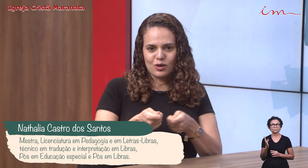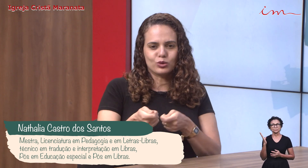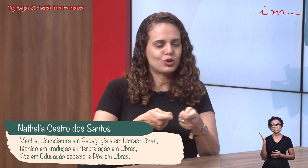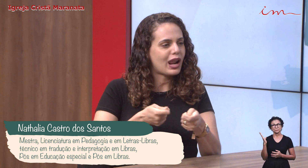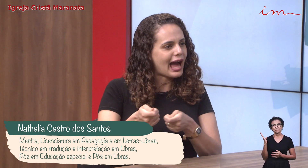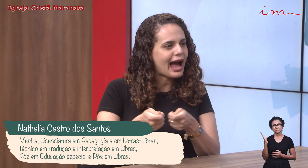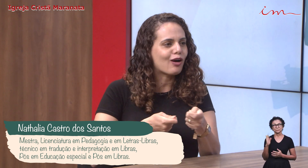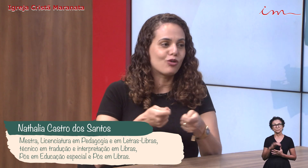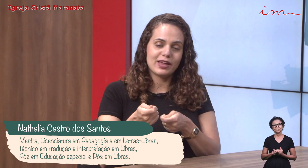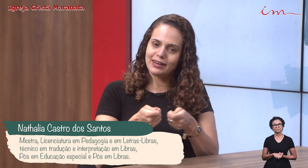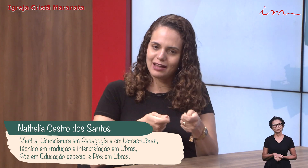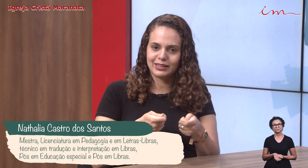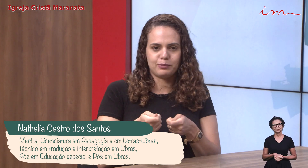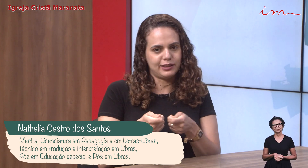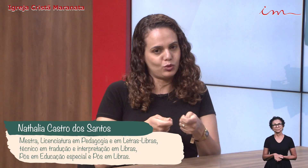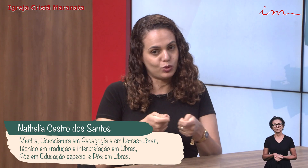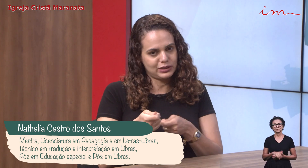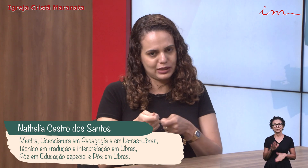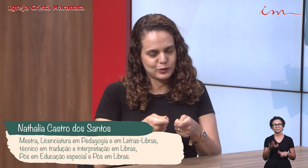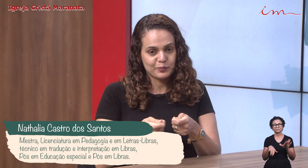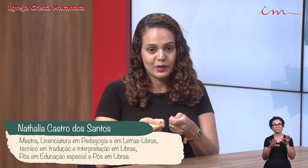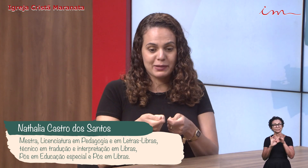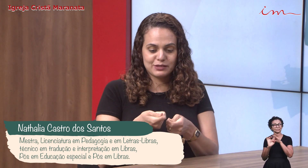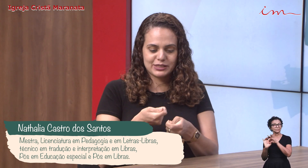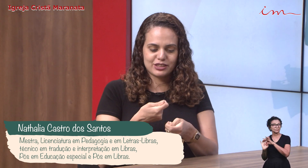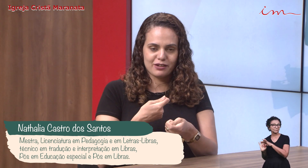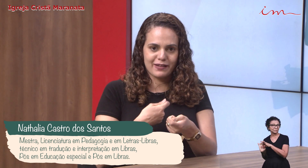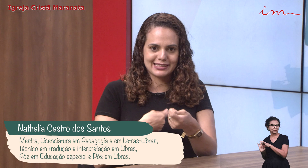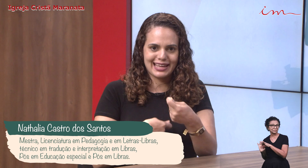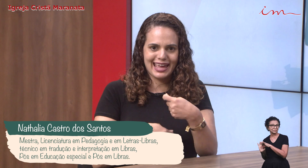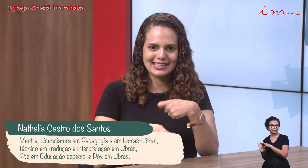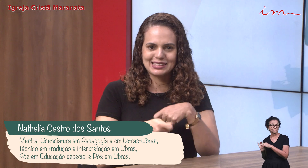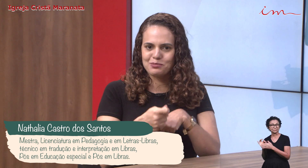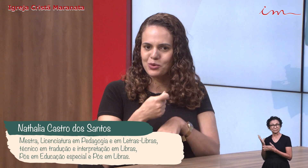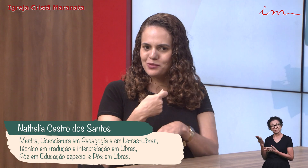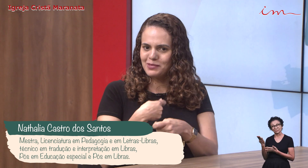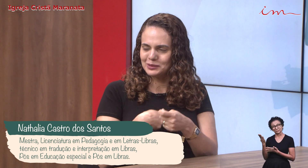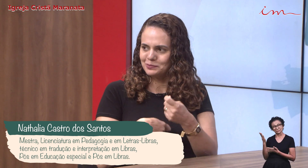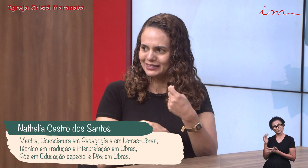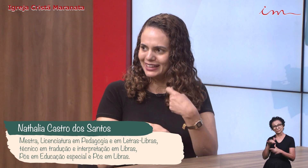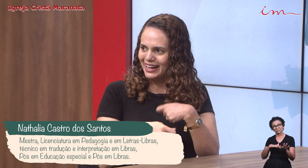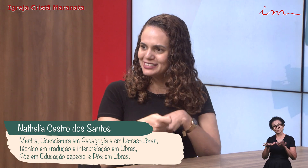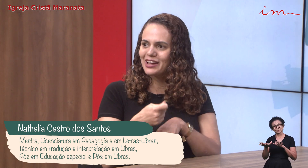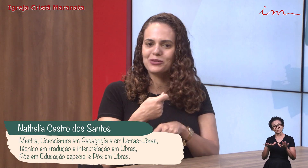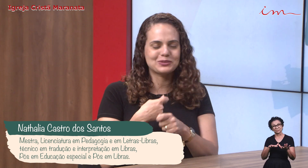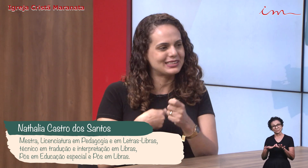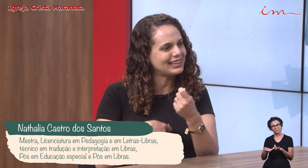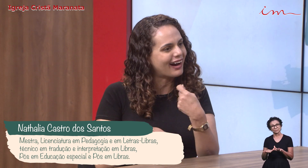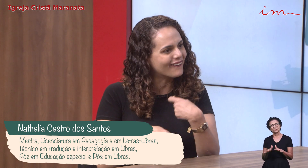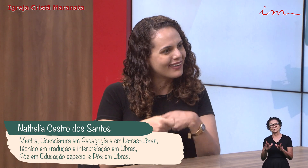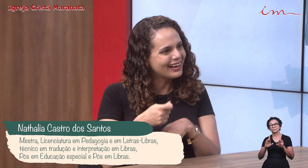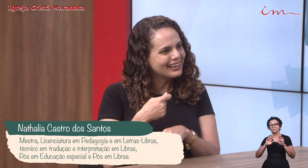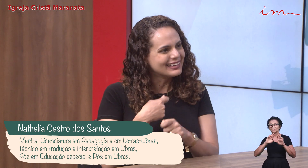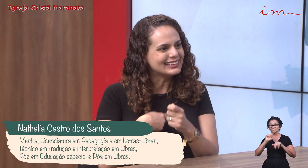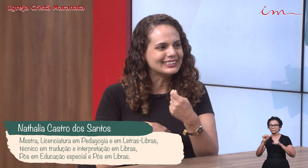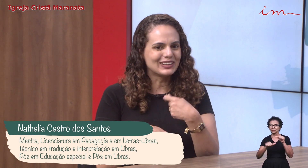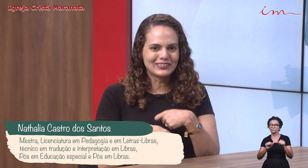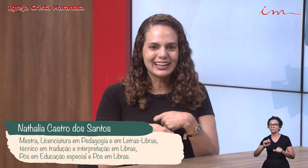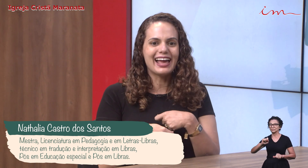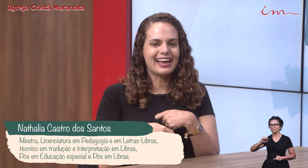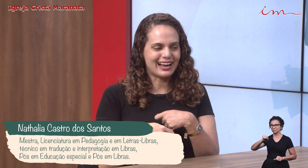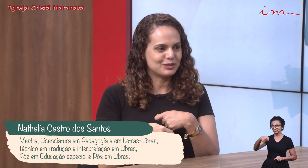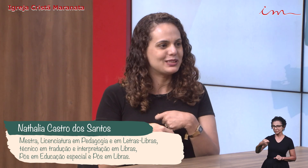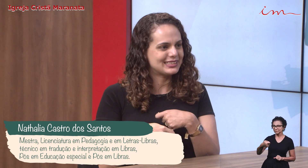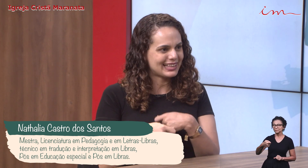assim, controlar, governar, vai depender do contexto. Mas se você já faz esse movimento para trás, já é outro sinal.